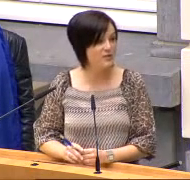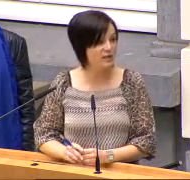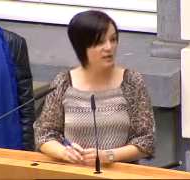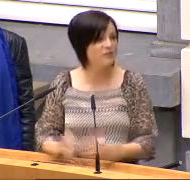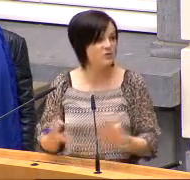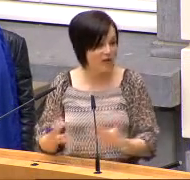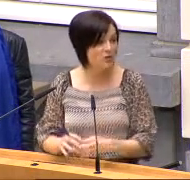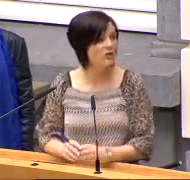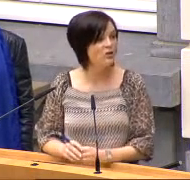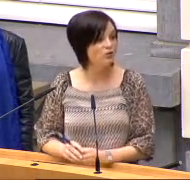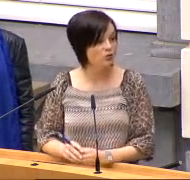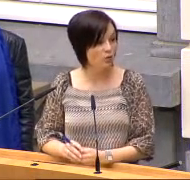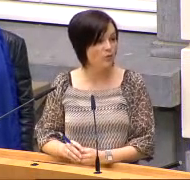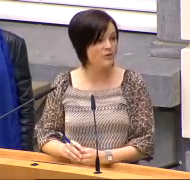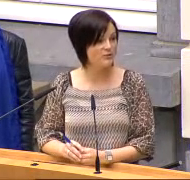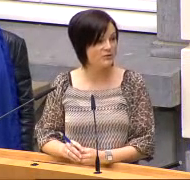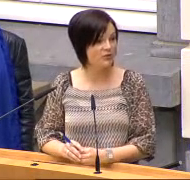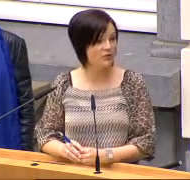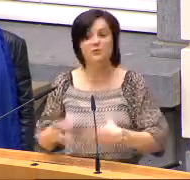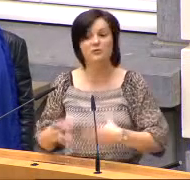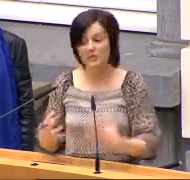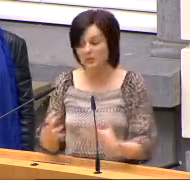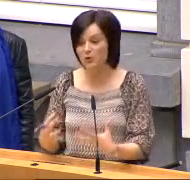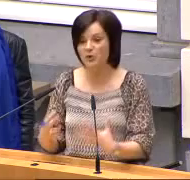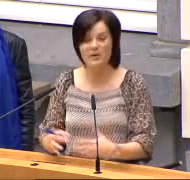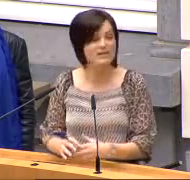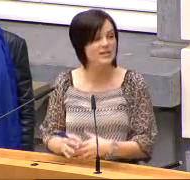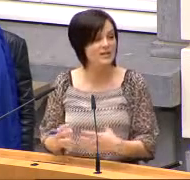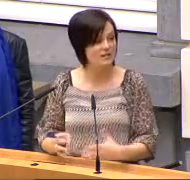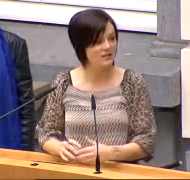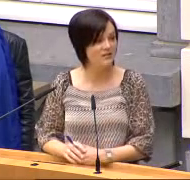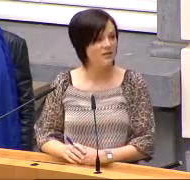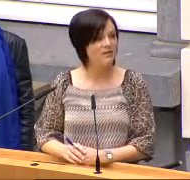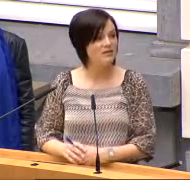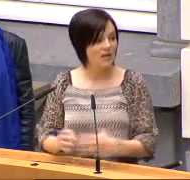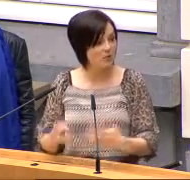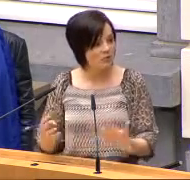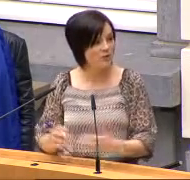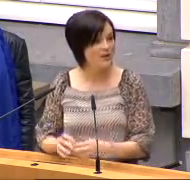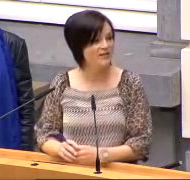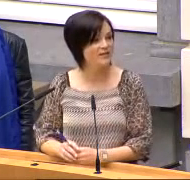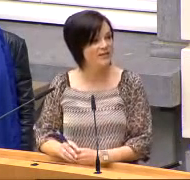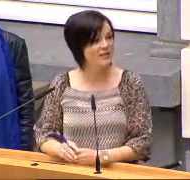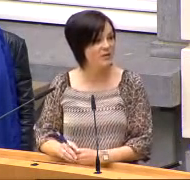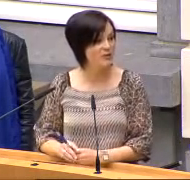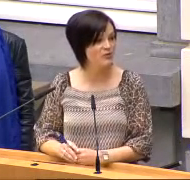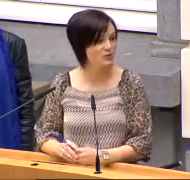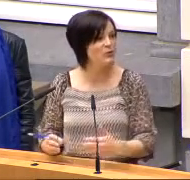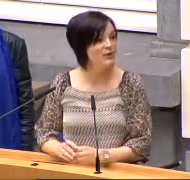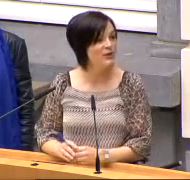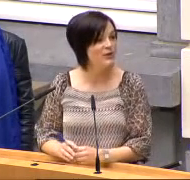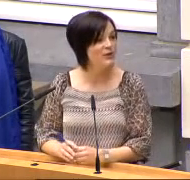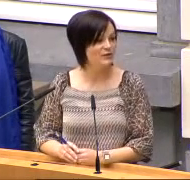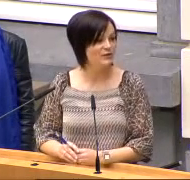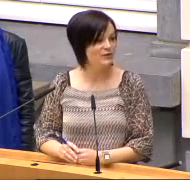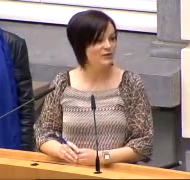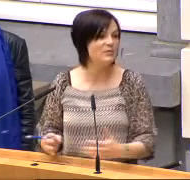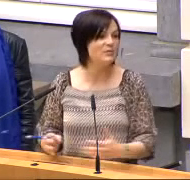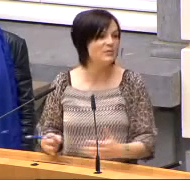bekijken en samen tot een oplossing vinden om zoveel mogelijk mensen en gezinnen samen te kunnen laten deelnemen aan zo'n leuke evenementen in plaats van